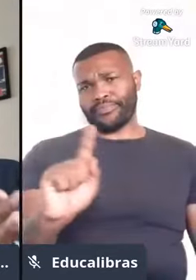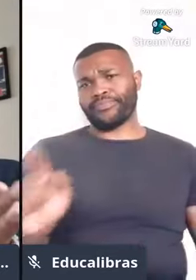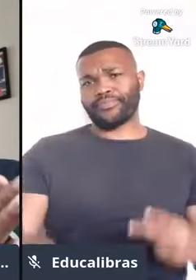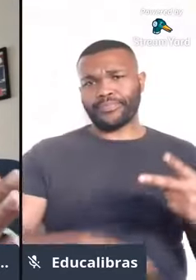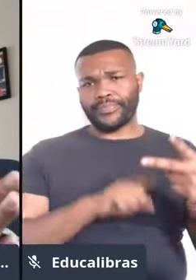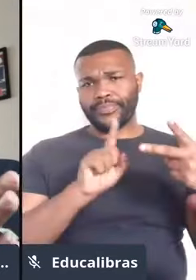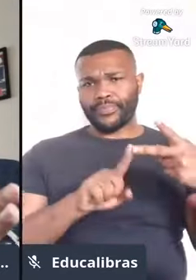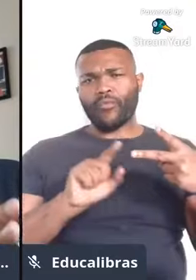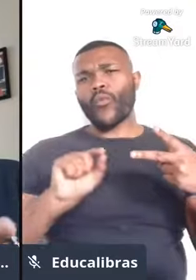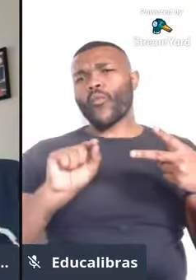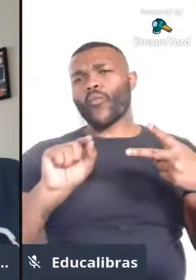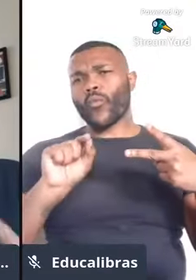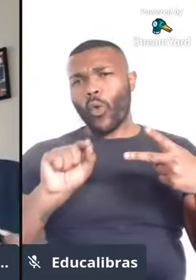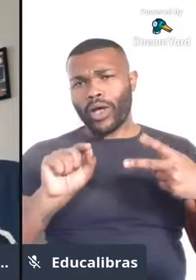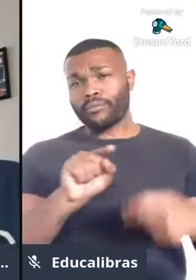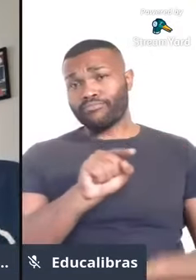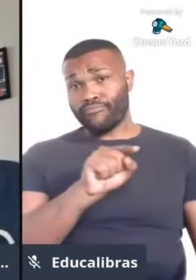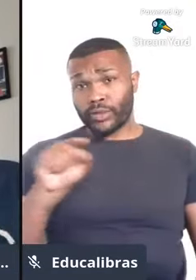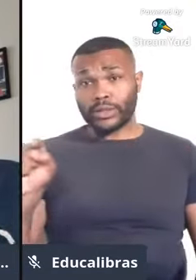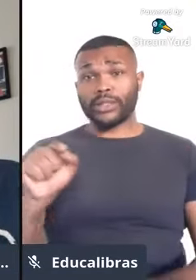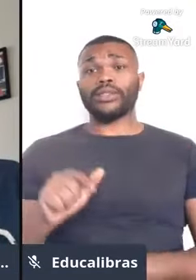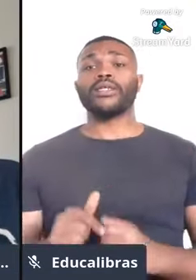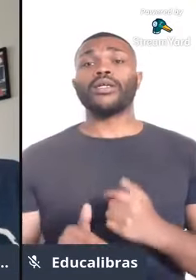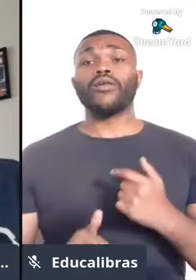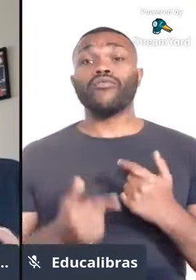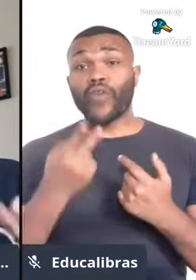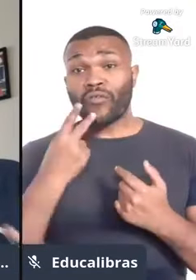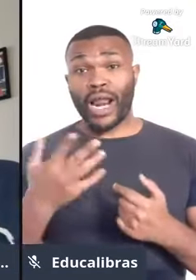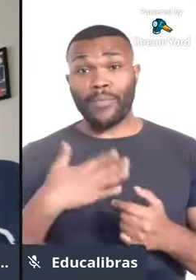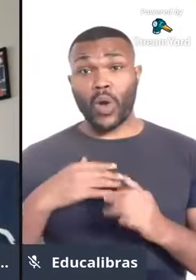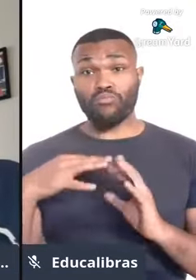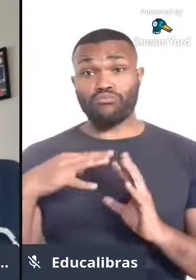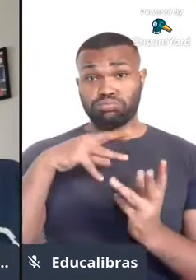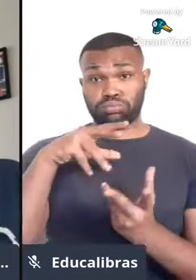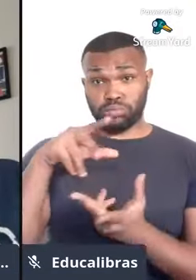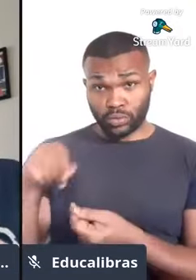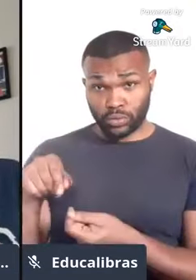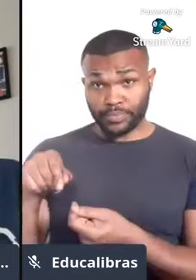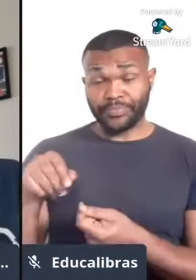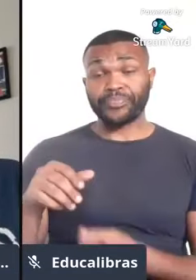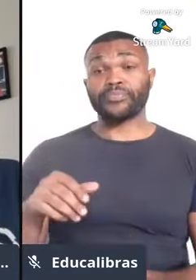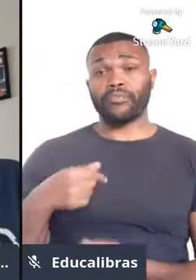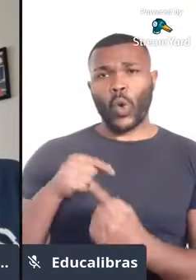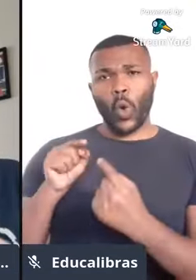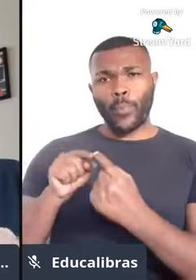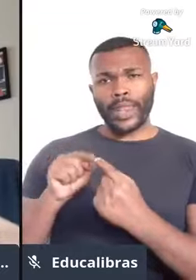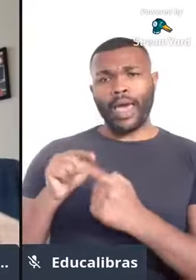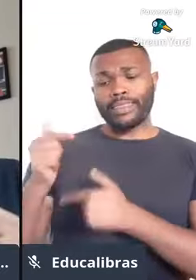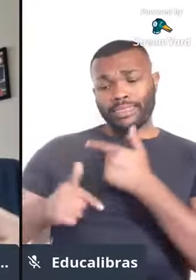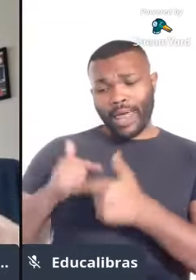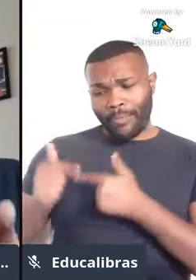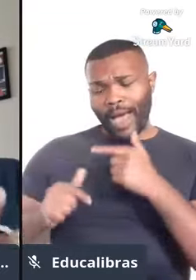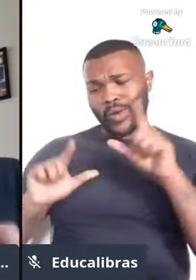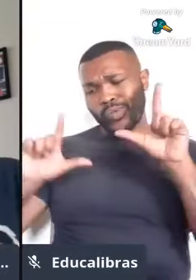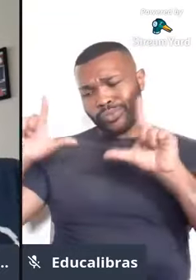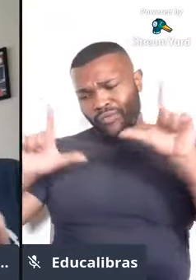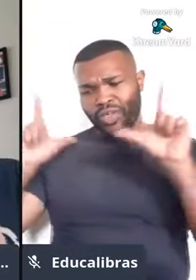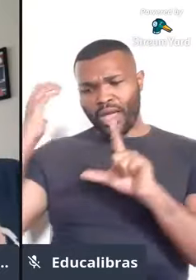você, eu vou falar do meu mundo, da importância do trabalho da imprensa